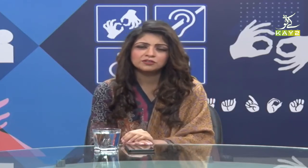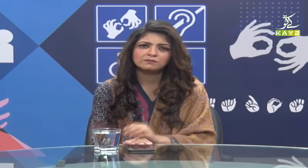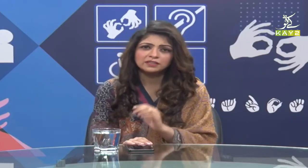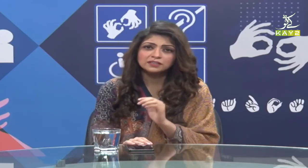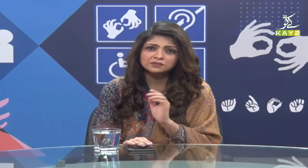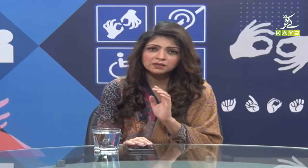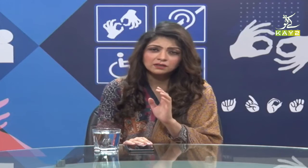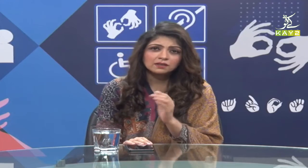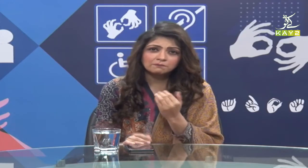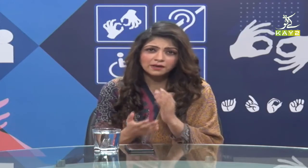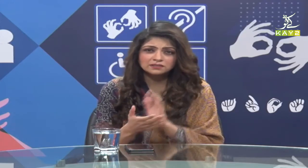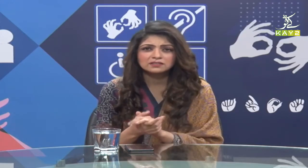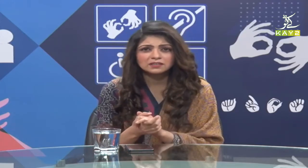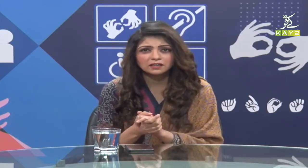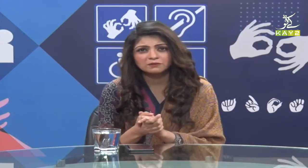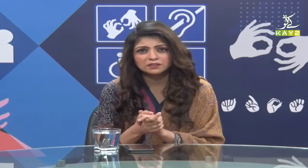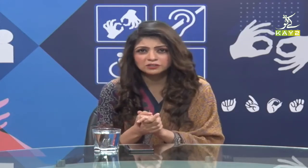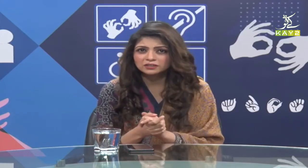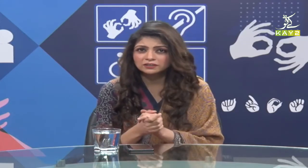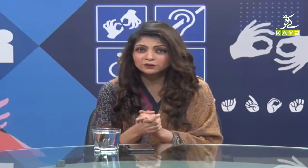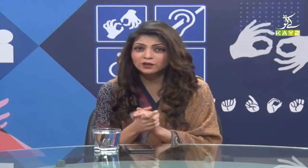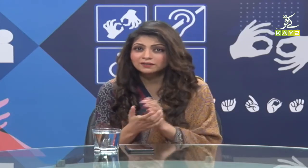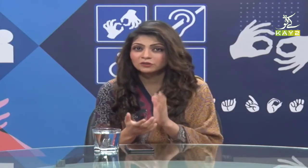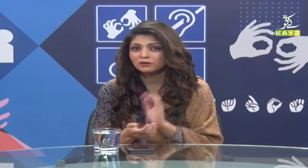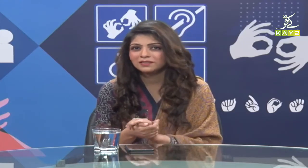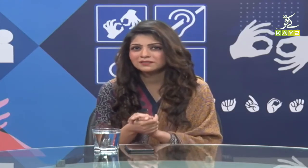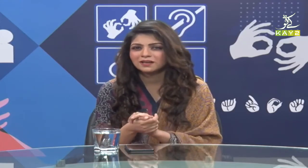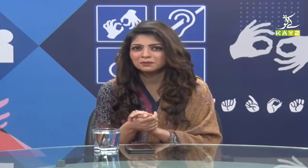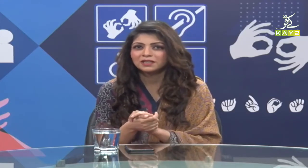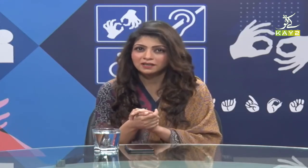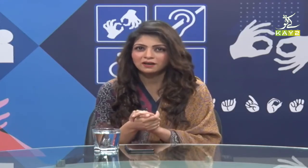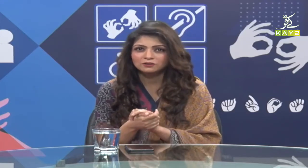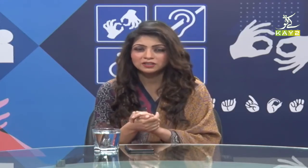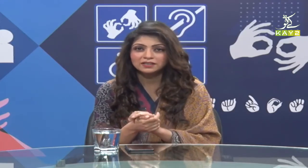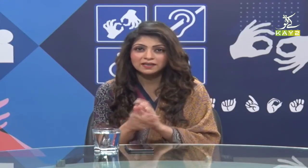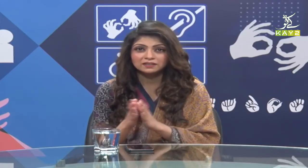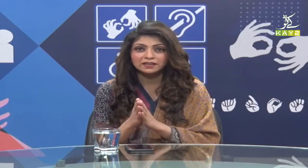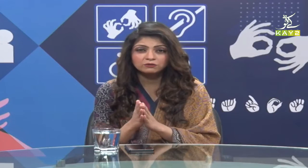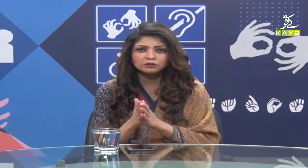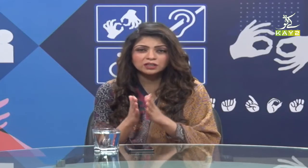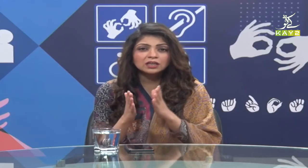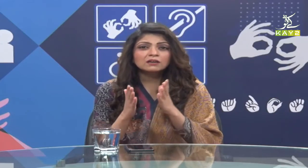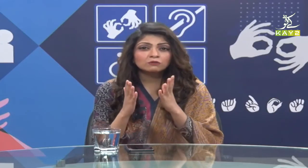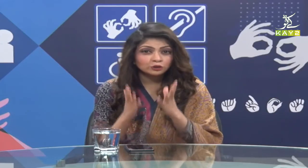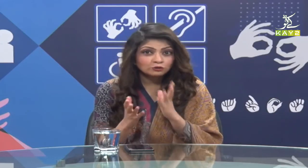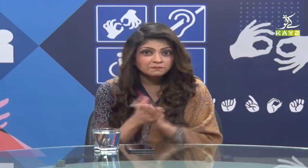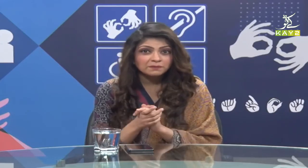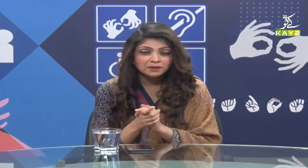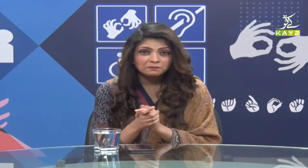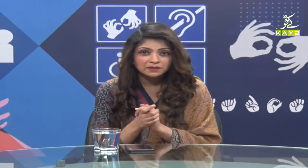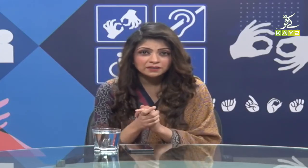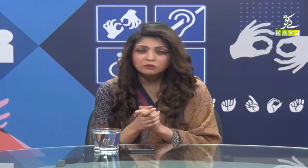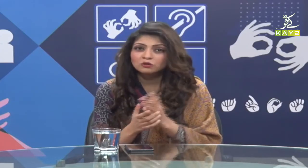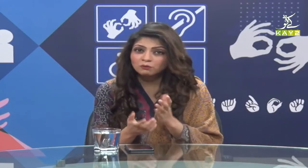वो जब इंग्लिश में मैसेजेस या कन्वर्सेशन करते हैं तो एक नॉर्मल इंसान बंदा हैरान हो जाता है कि एज अ डेफ़ उन्होंने वो